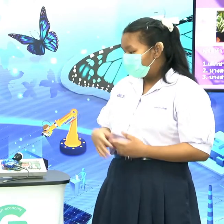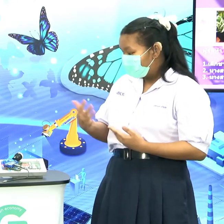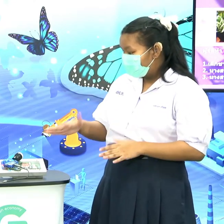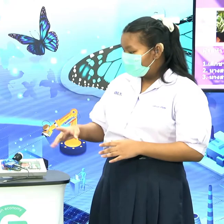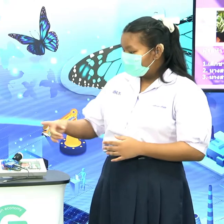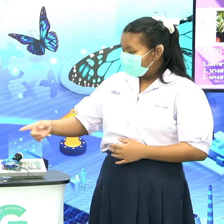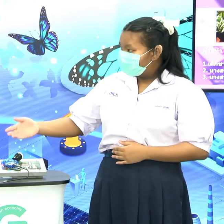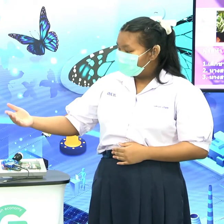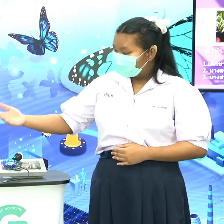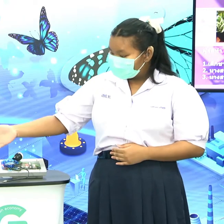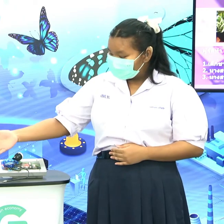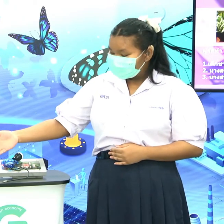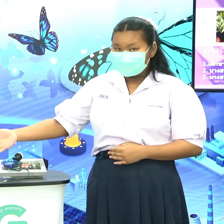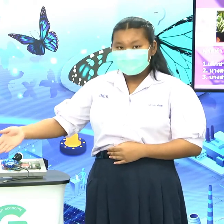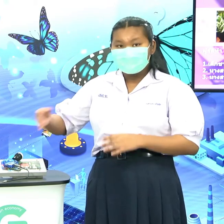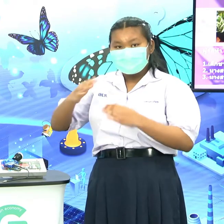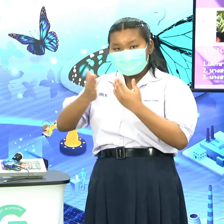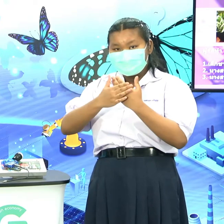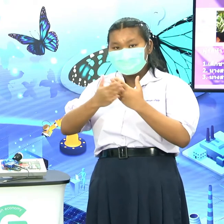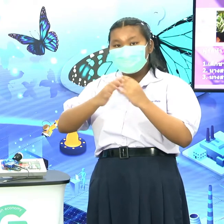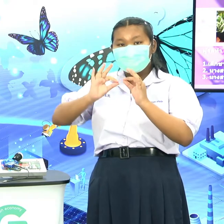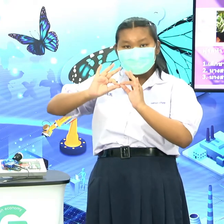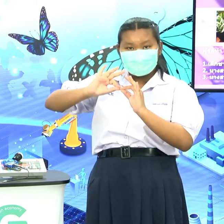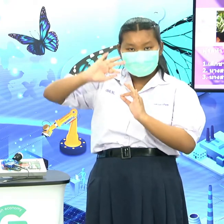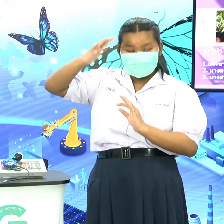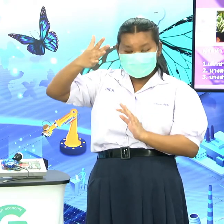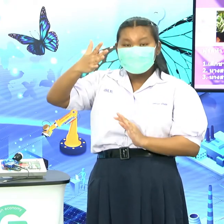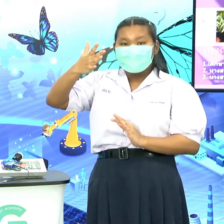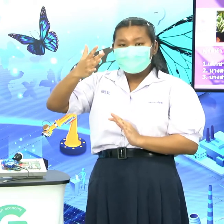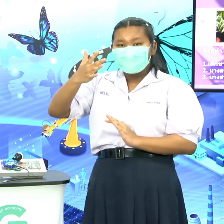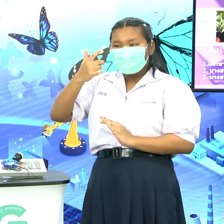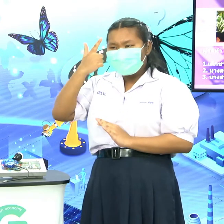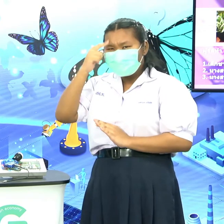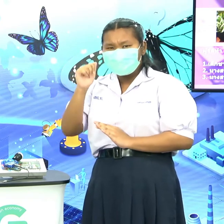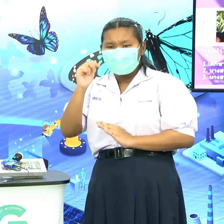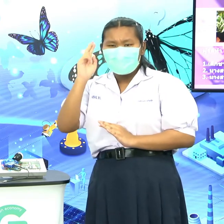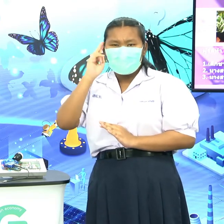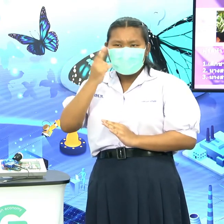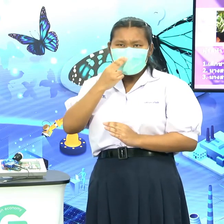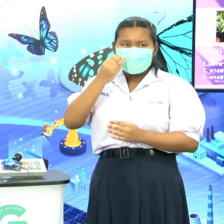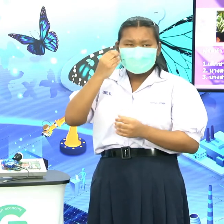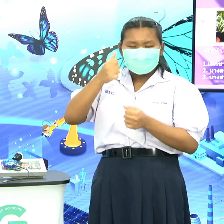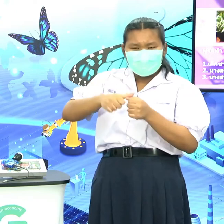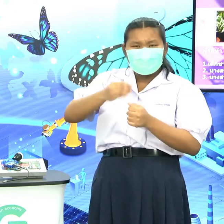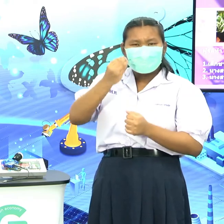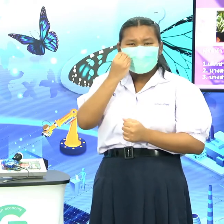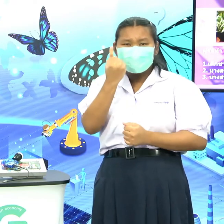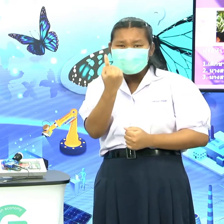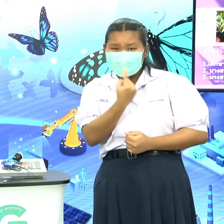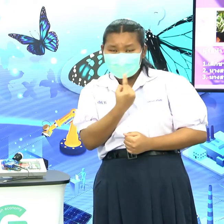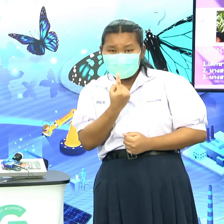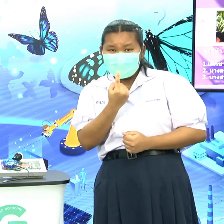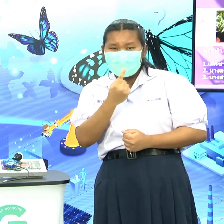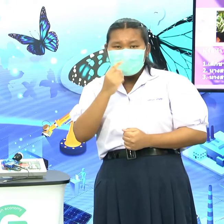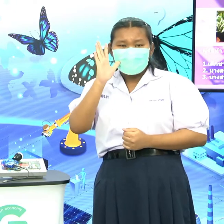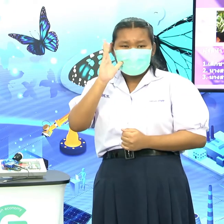สำหรับผลงานชิ้นที่2นะคะก็จะเป็นเครื่องเตือนอัคคีภัยในบ้านสำหรับคนหูหนวกนะคะก็เนื่องจากว่าคนหูหนวกเนี่ยเมื่ออยู่ลำพังในบ้านค